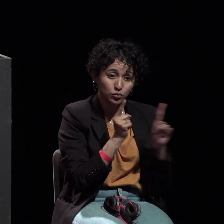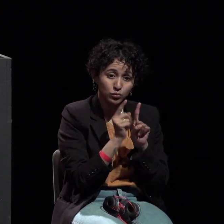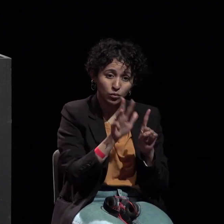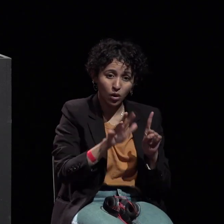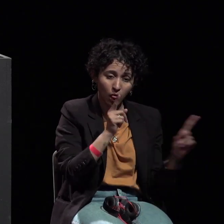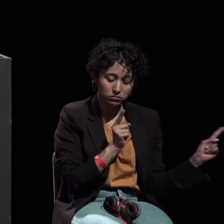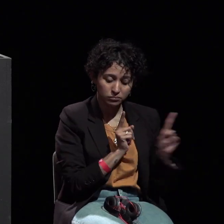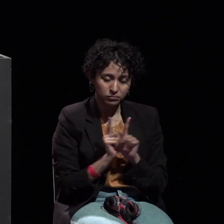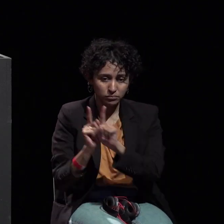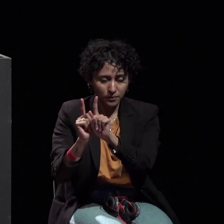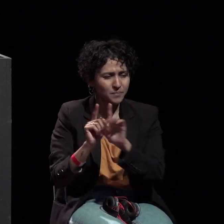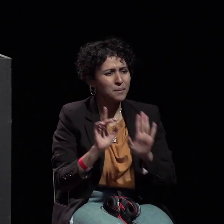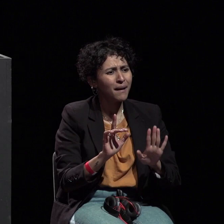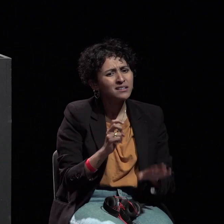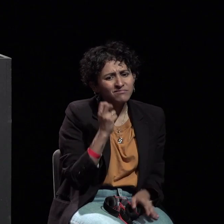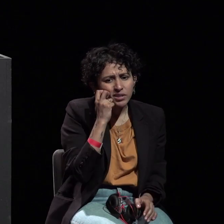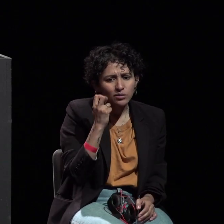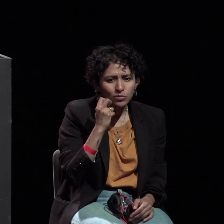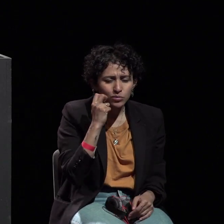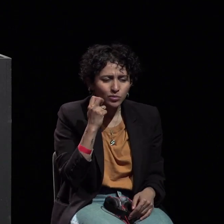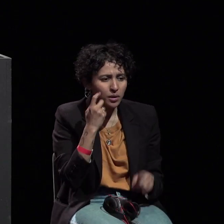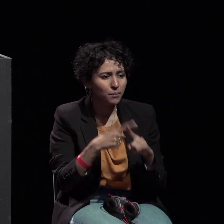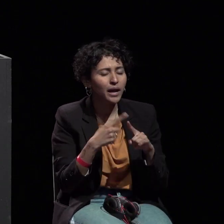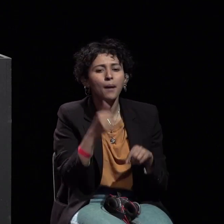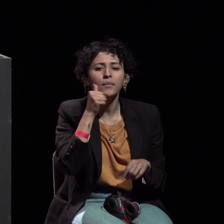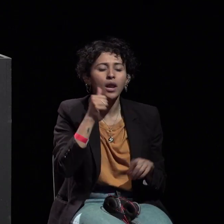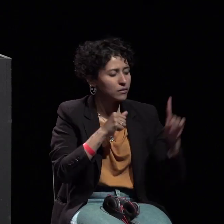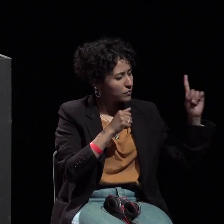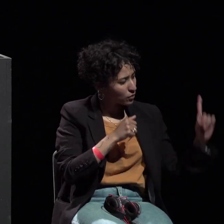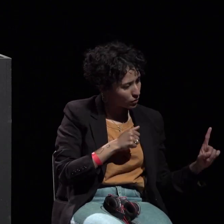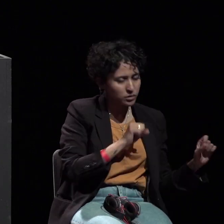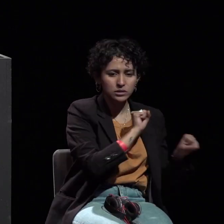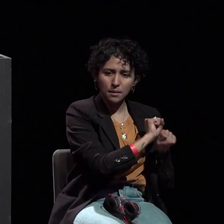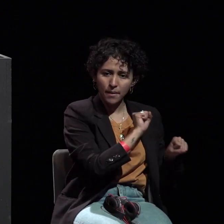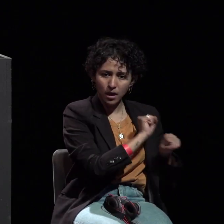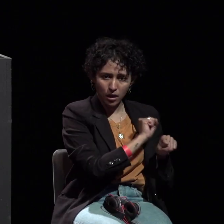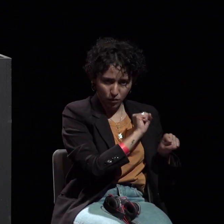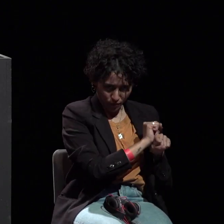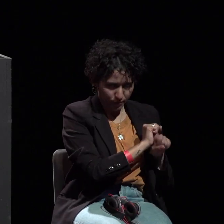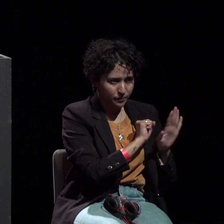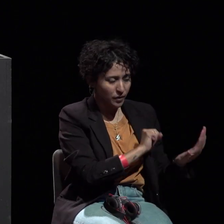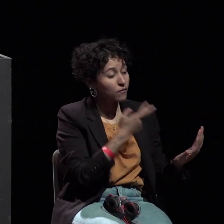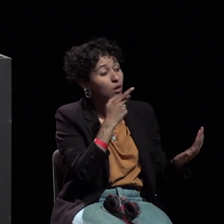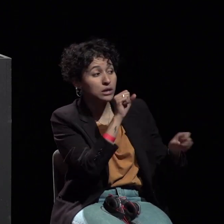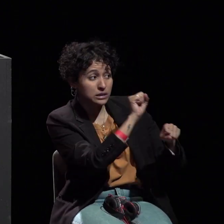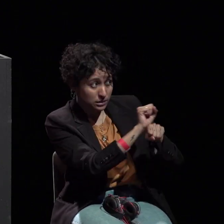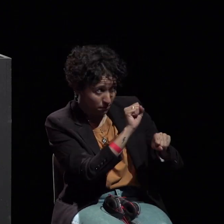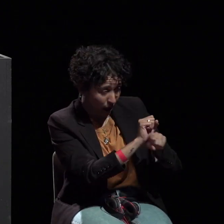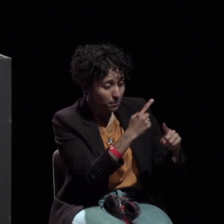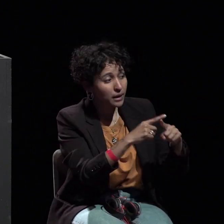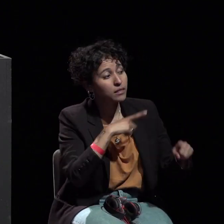constrangedora, porque ela estava no espaço e disseram para ela, senhora, espera aqui que vem uma outra pessoa